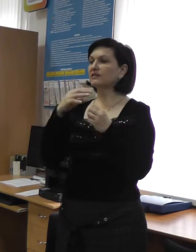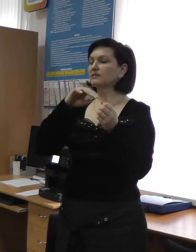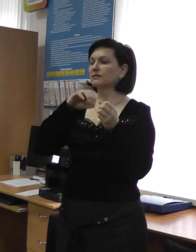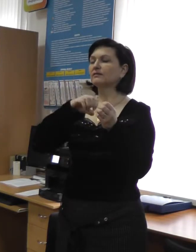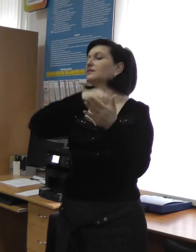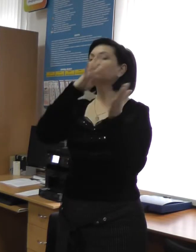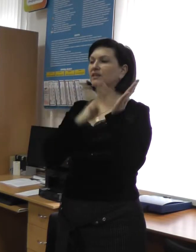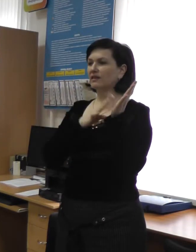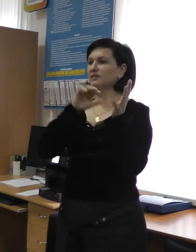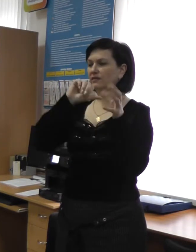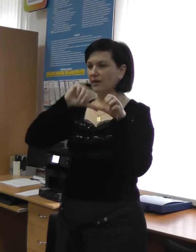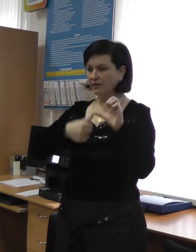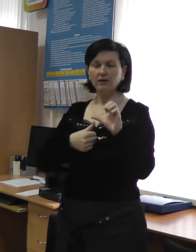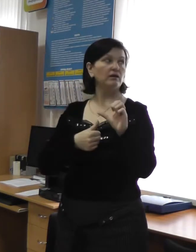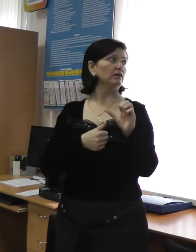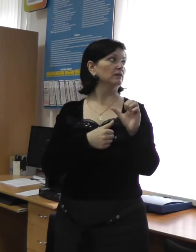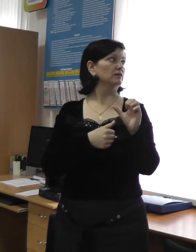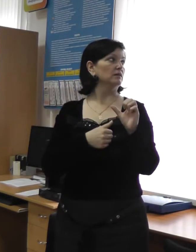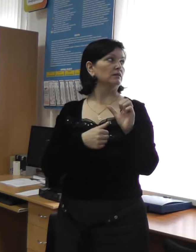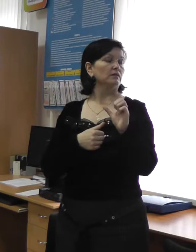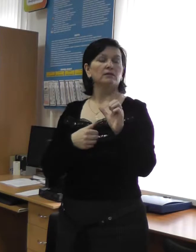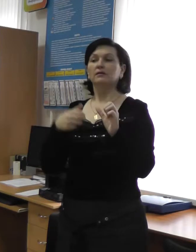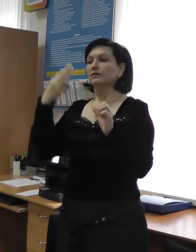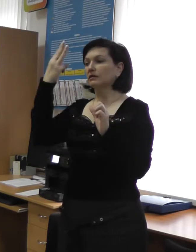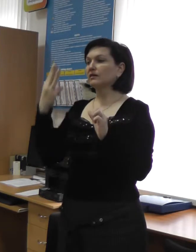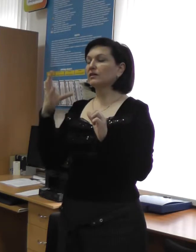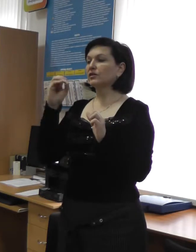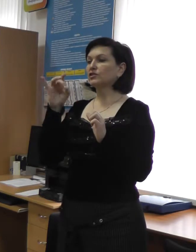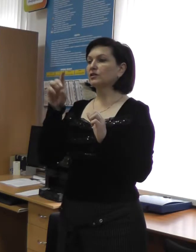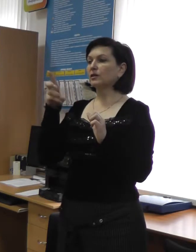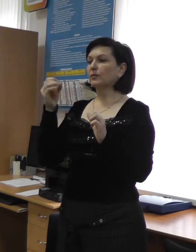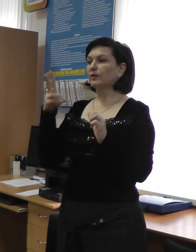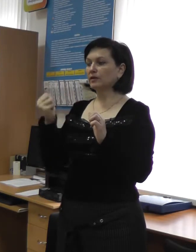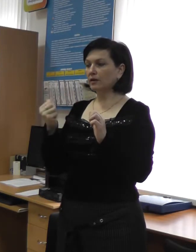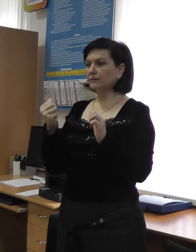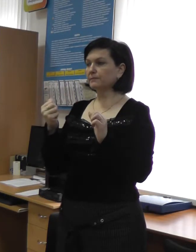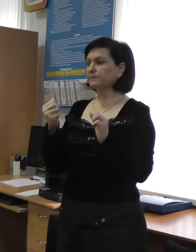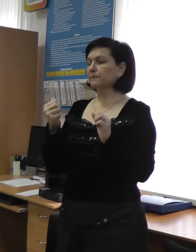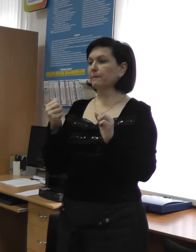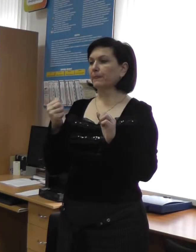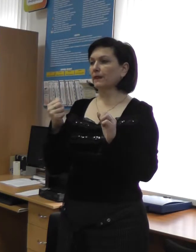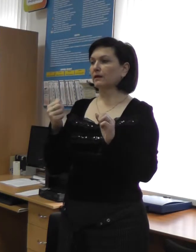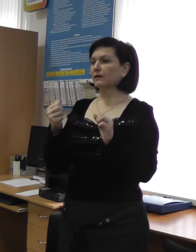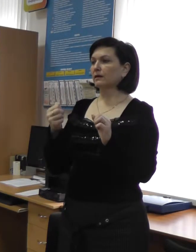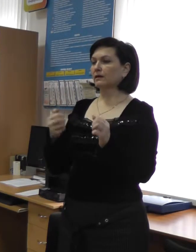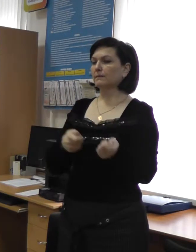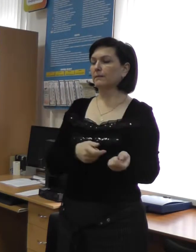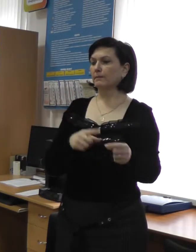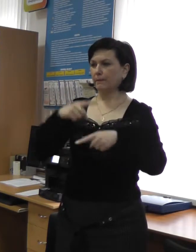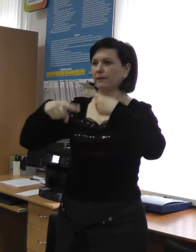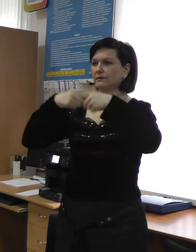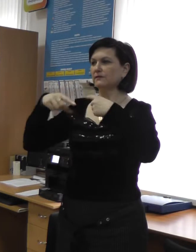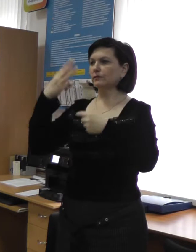владельцем меблированных номеров стал Иван Павлович Щербина, брат кисловодского купца Иосифа Щербины. И